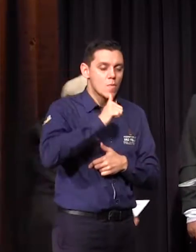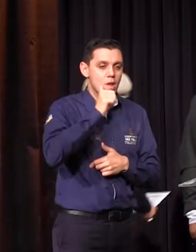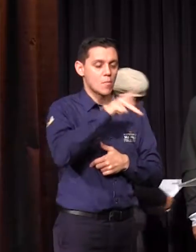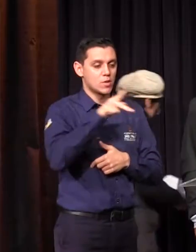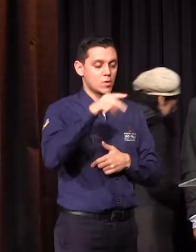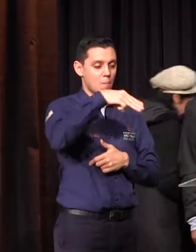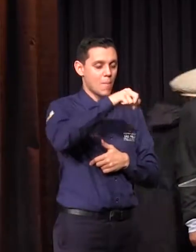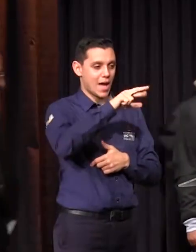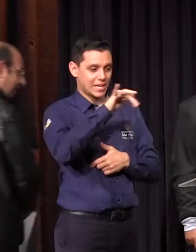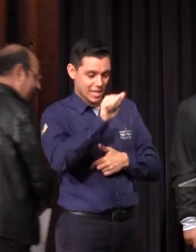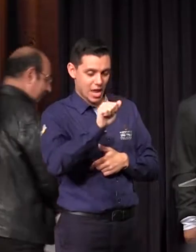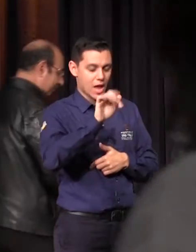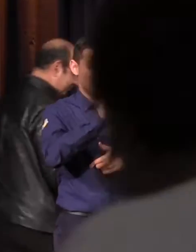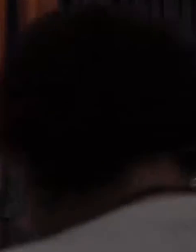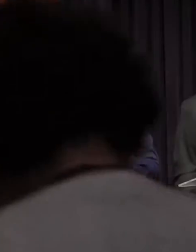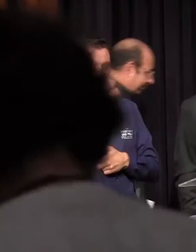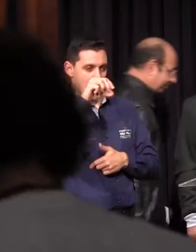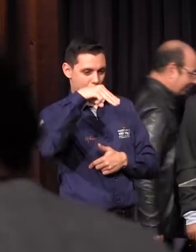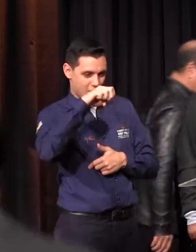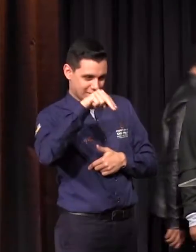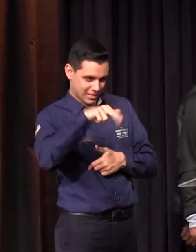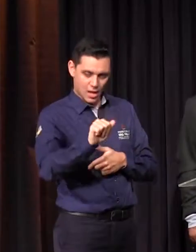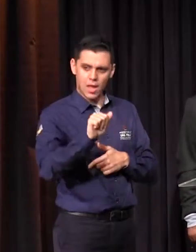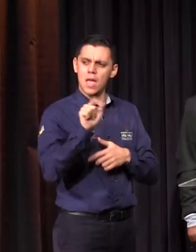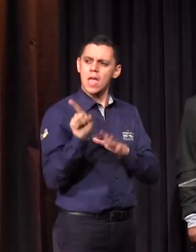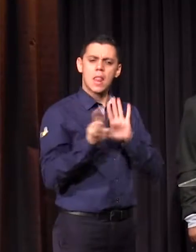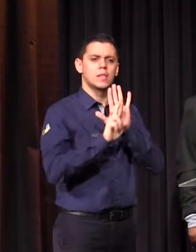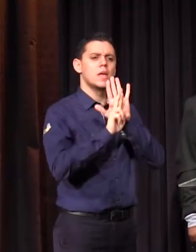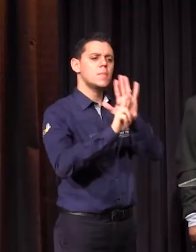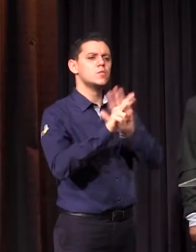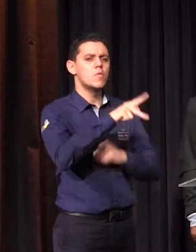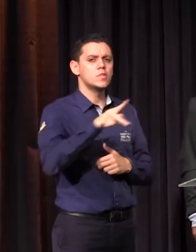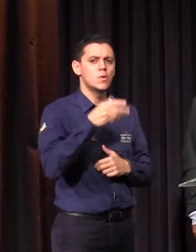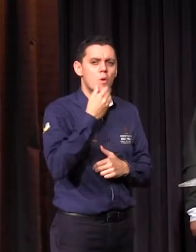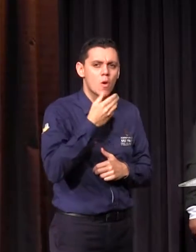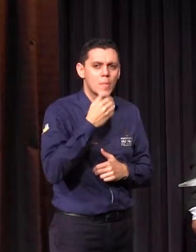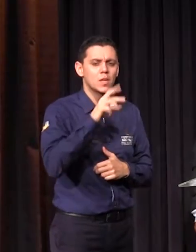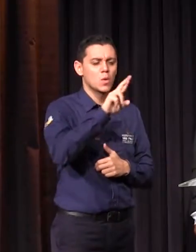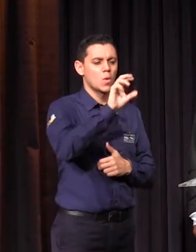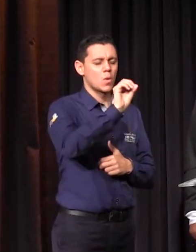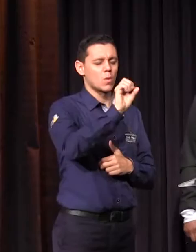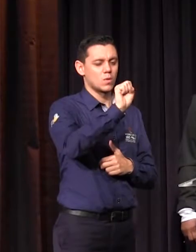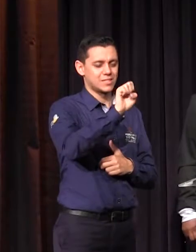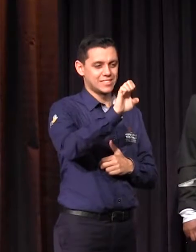ela está representando o profeta a professora o professor roselei julho